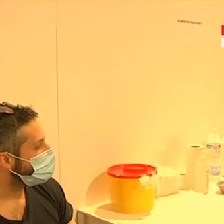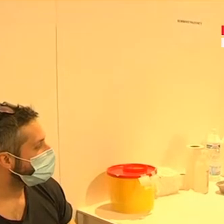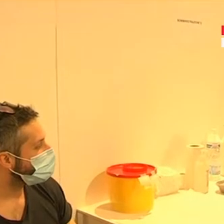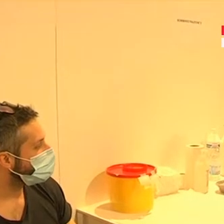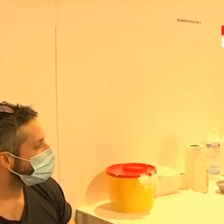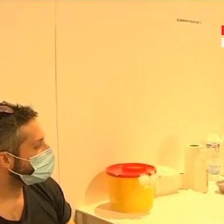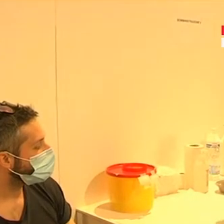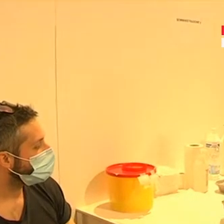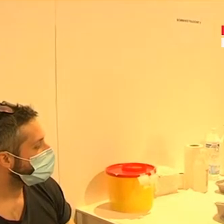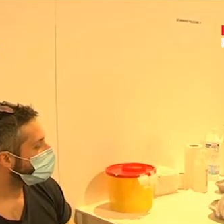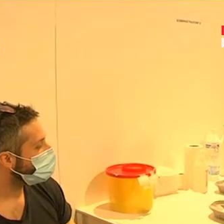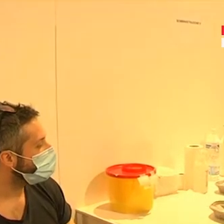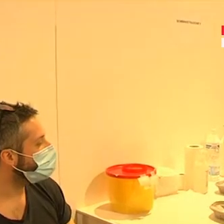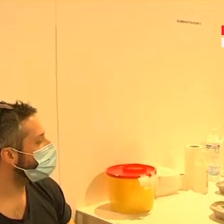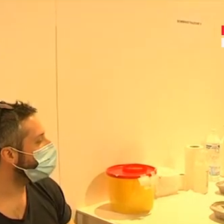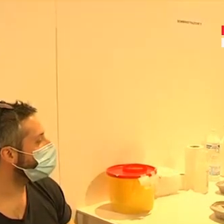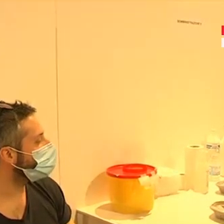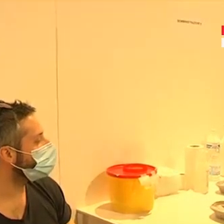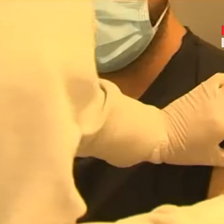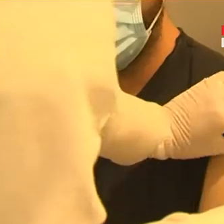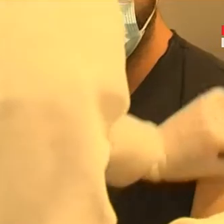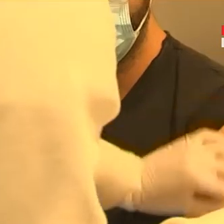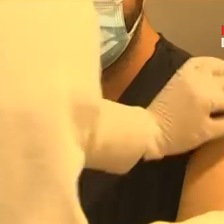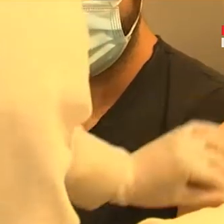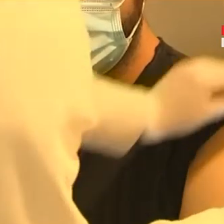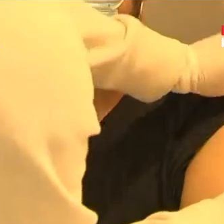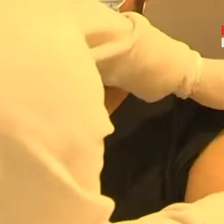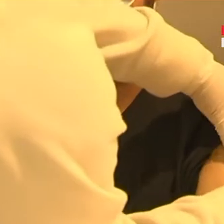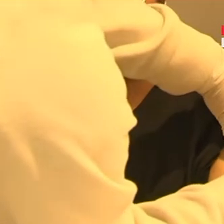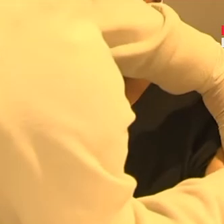rallentamento inevitabile provocato dal magazzino quasi vuoto e che ha portato a